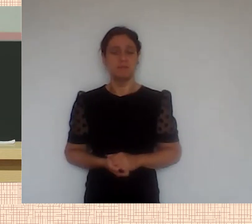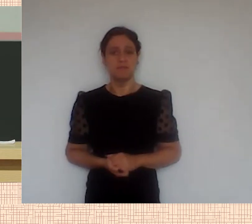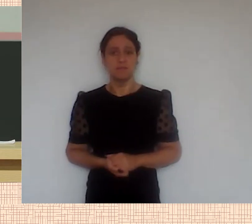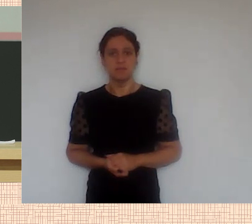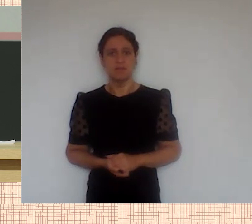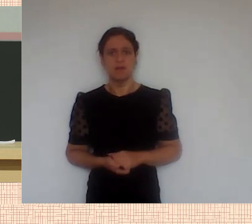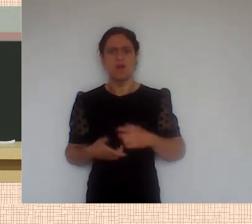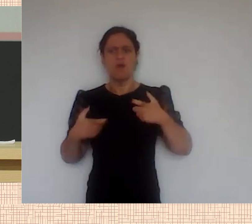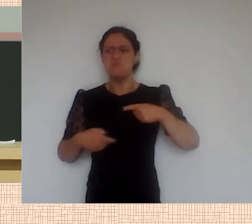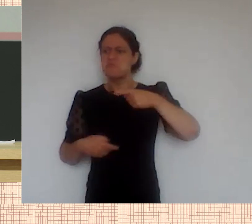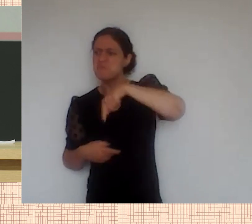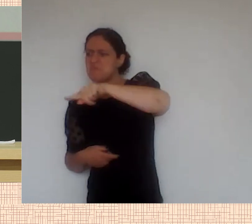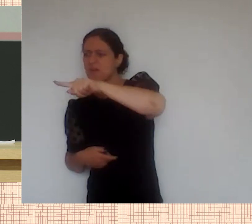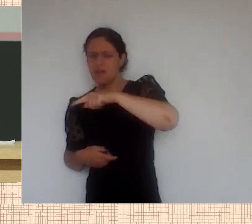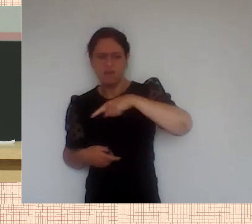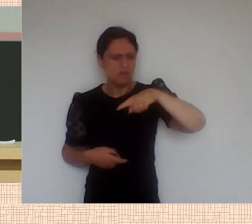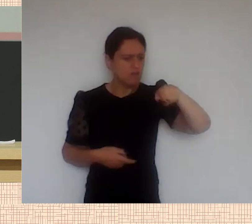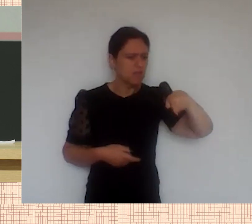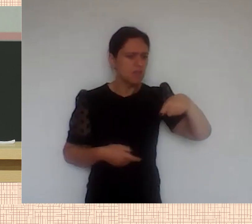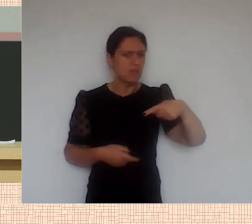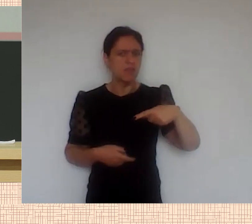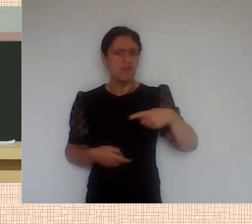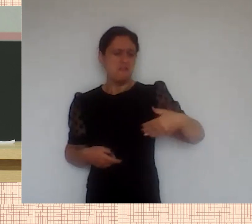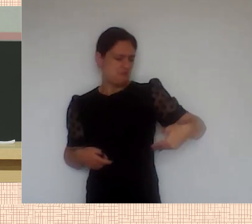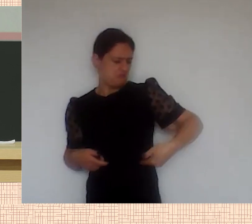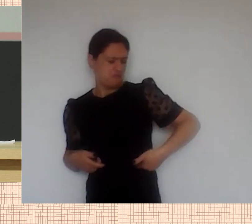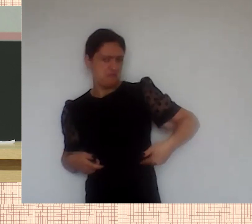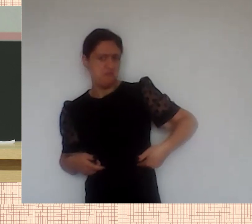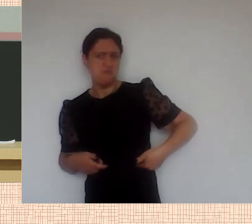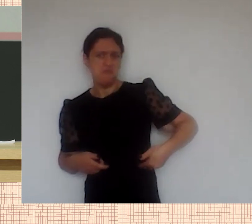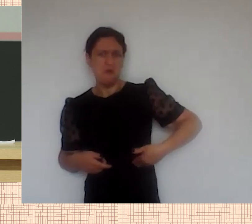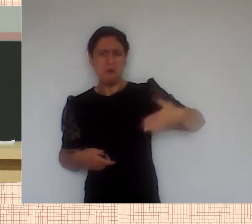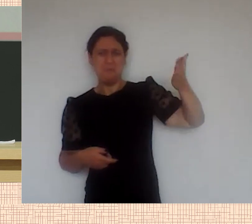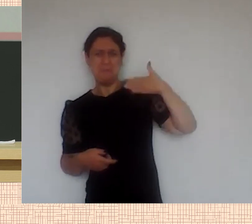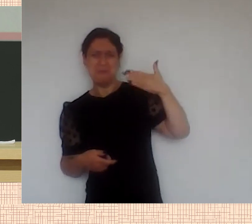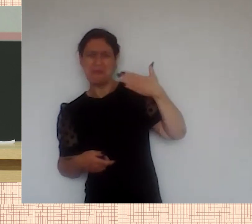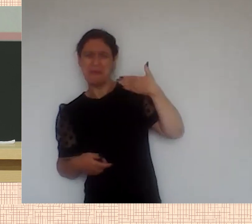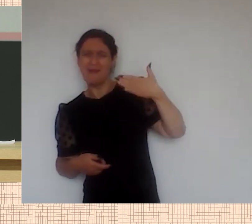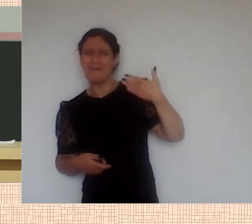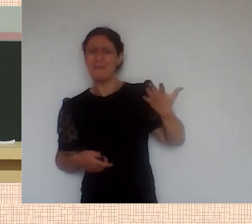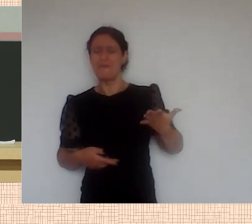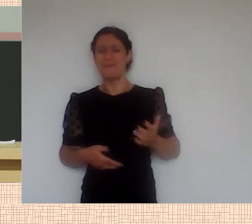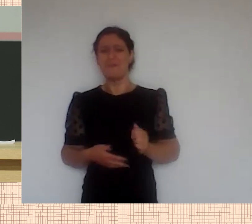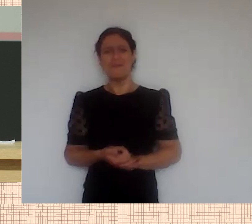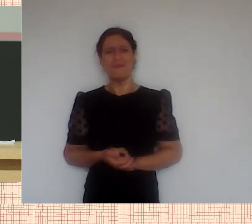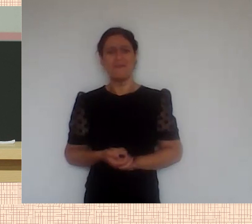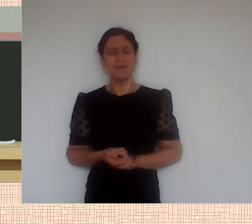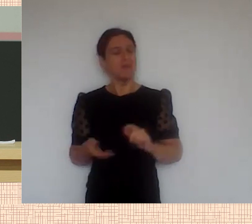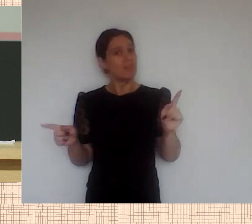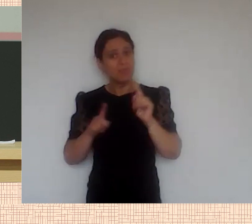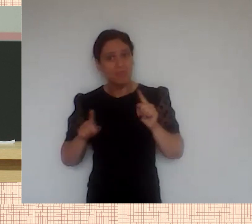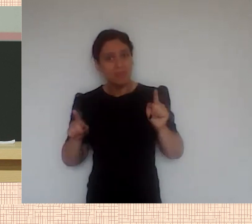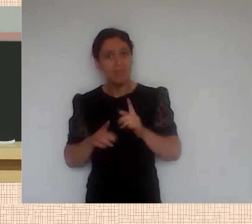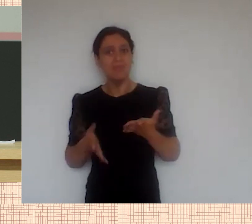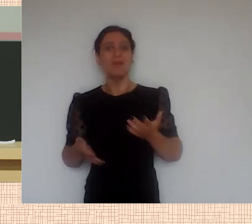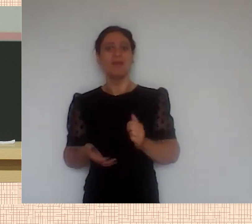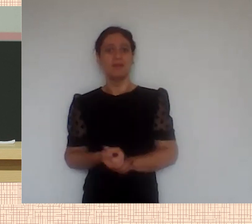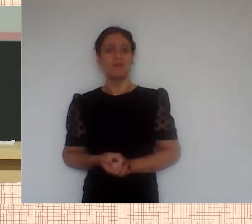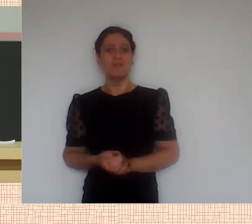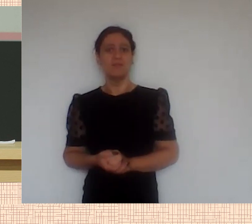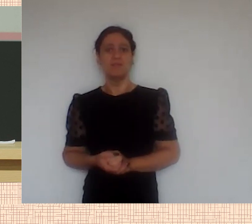Não, graças a Deus, Deus, pela direção de Deus, irmão, o povo chegou na boa terra.